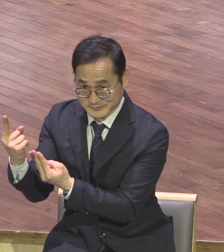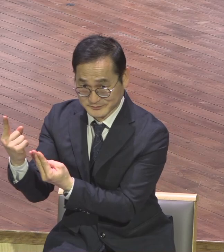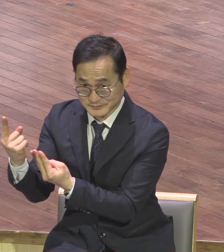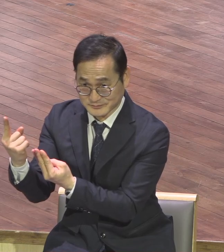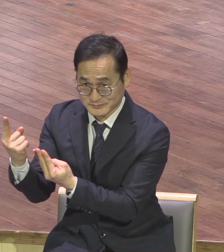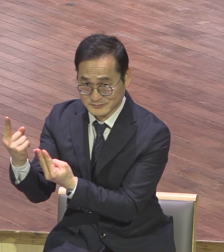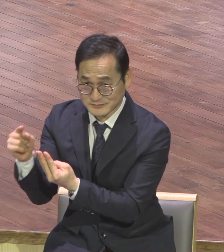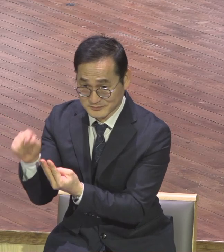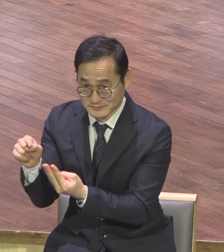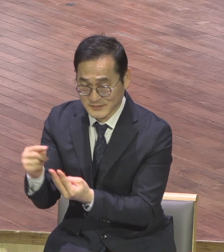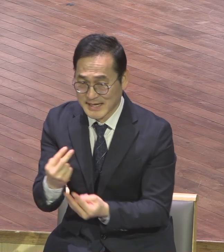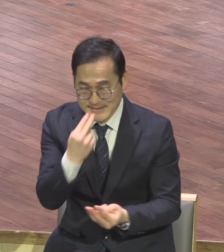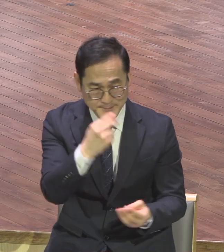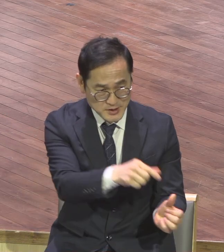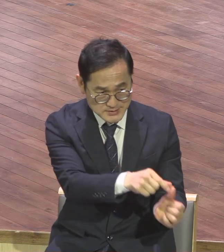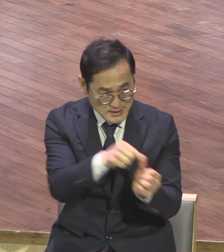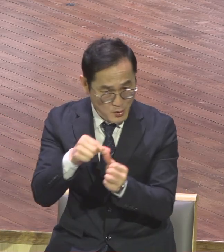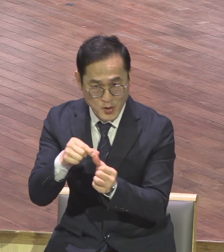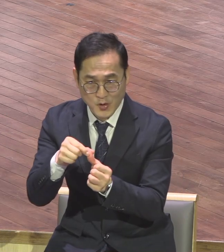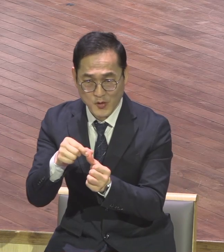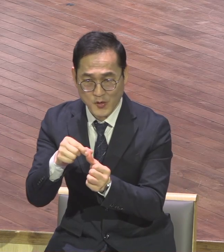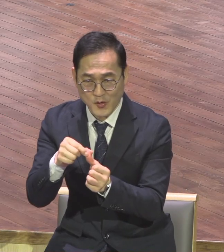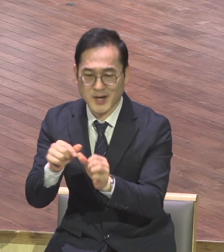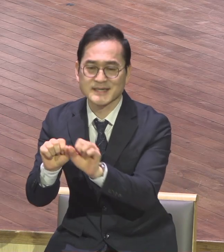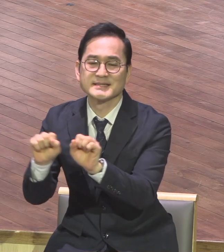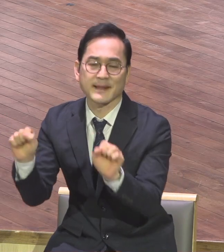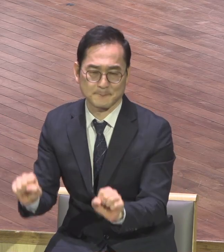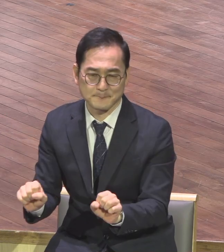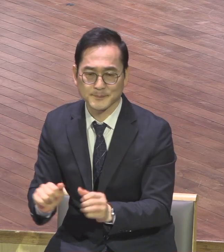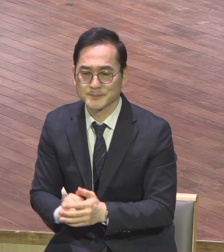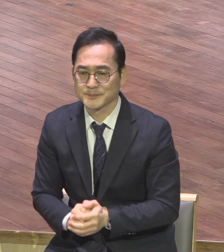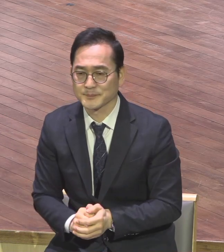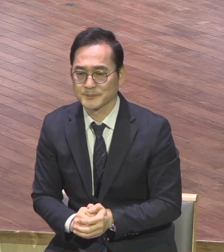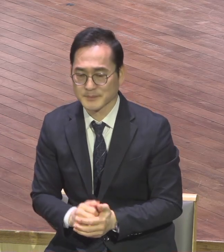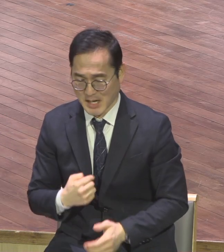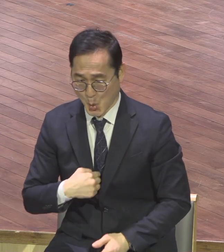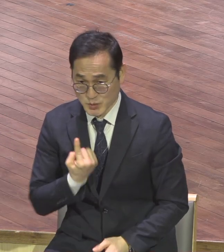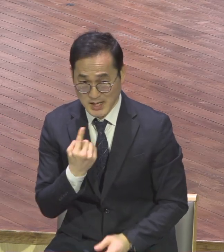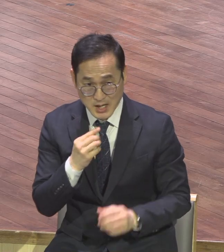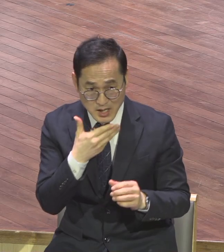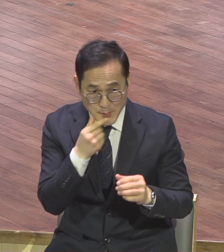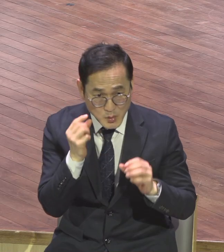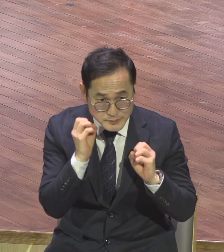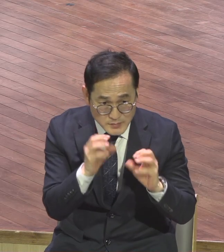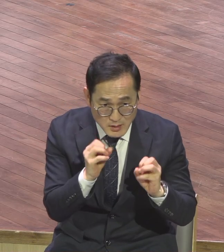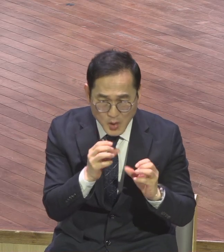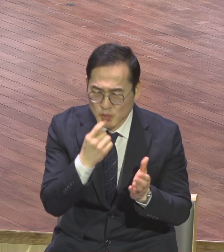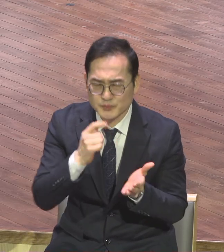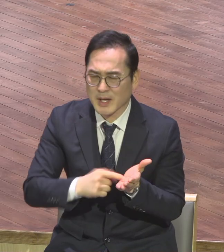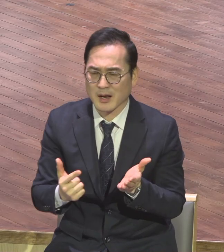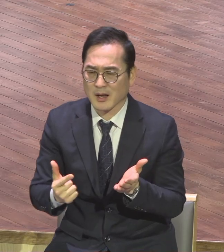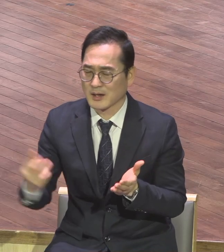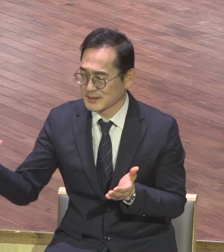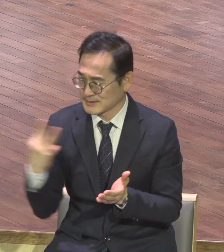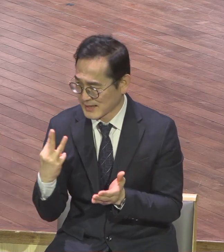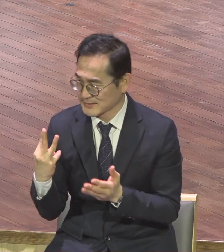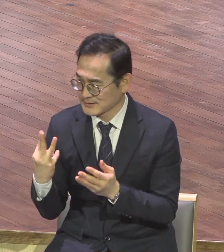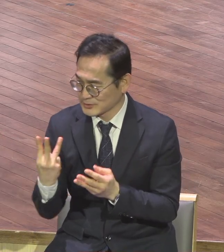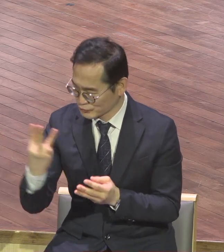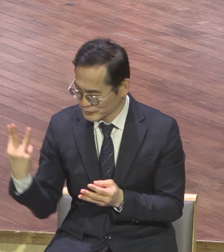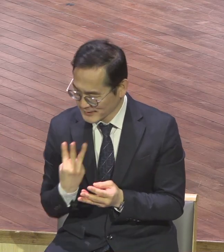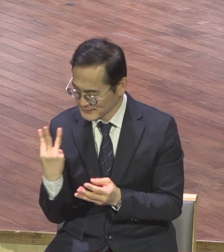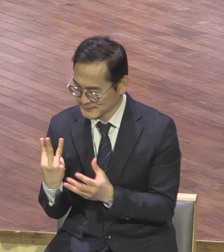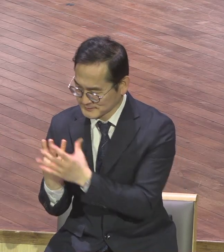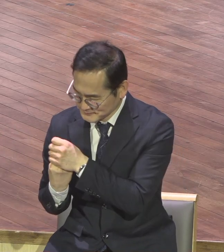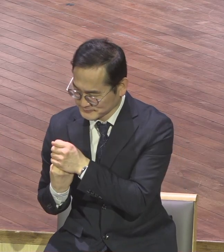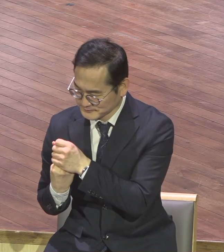한마디로 생명 살리는 시스템이에요. 나 혼자 하는 것이 쉽지 않잖아요. 잘 안 되잖아요. 3인 1조로